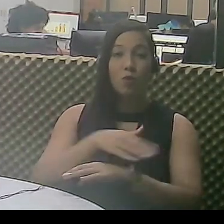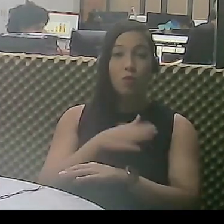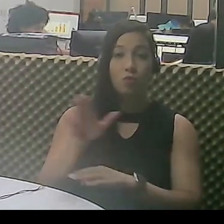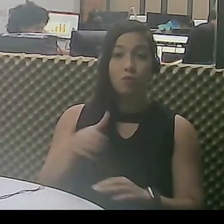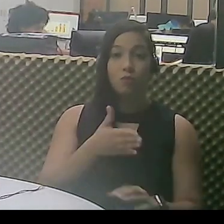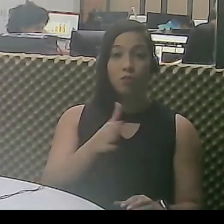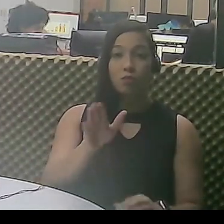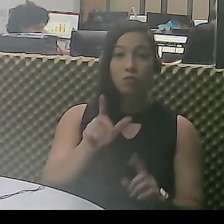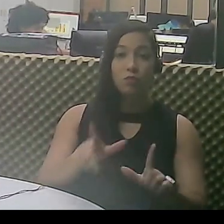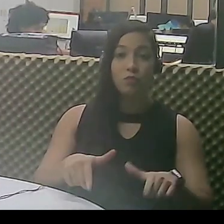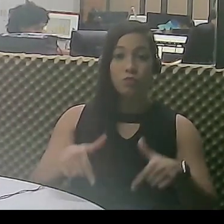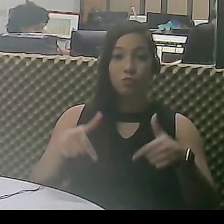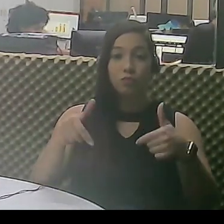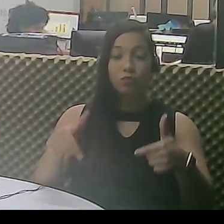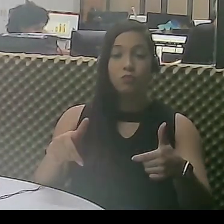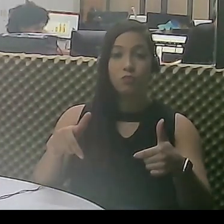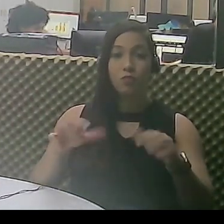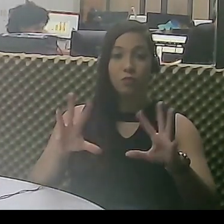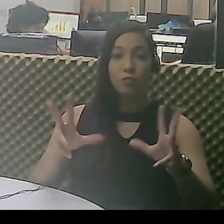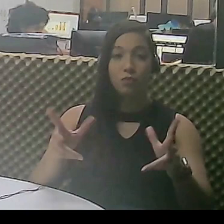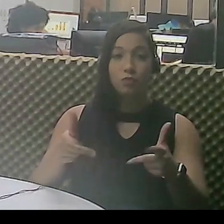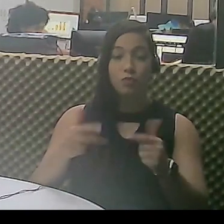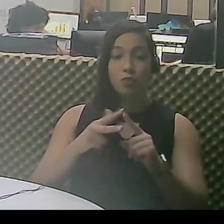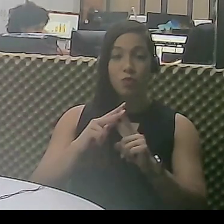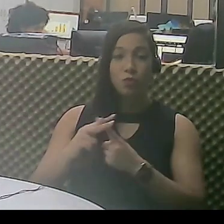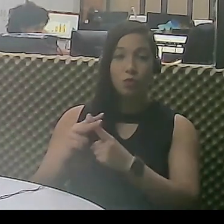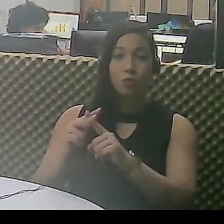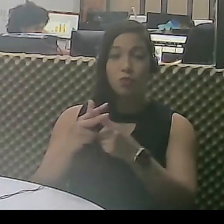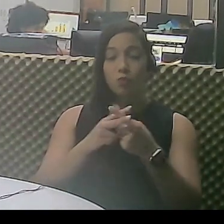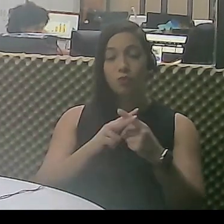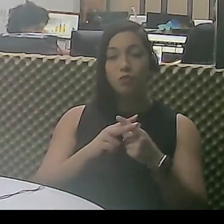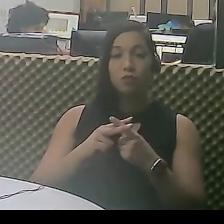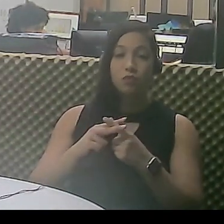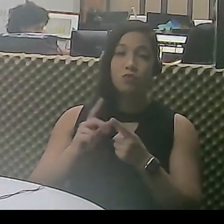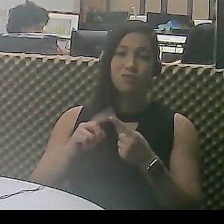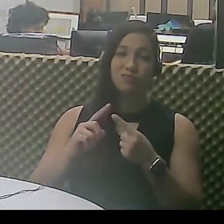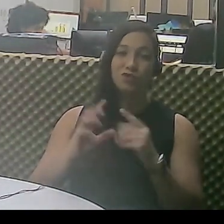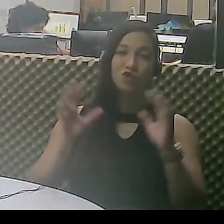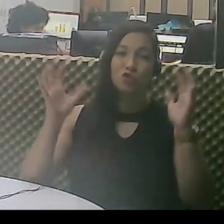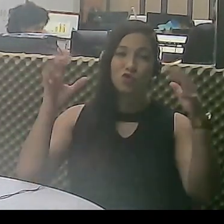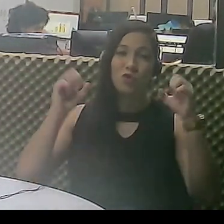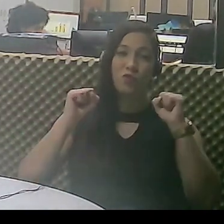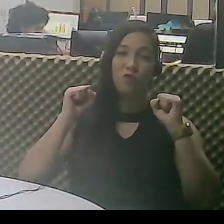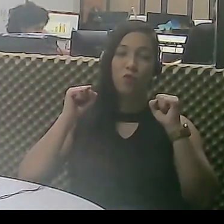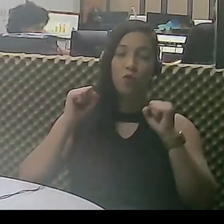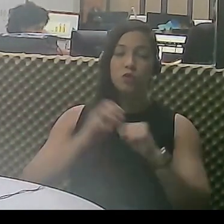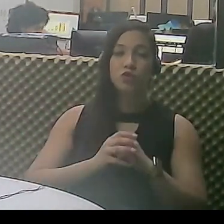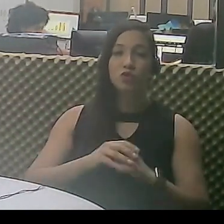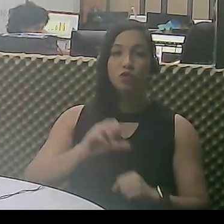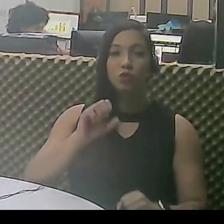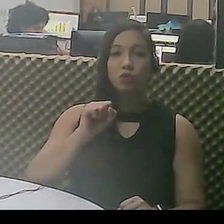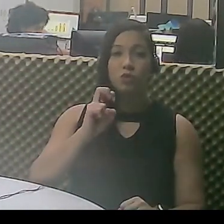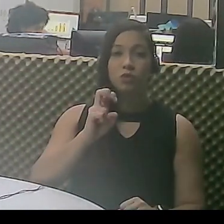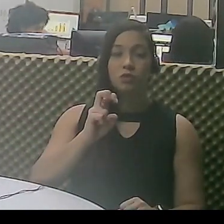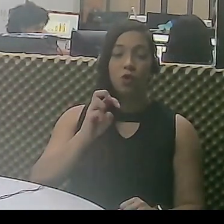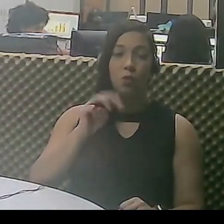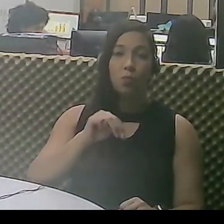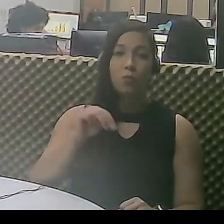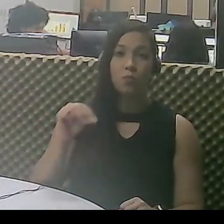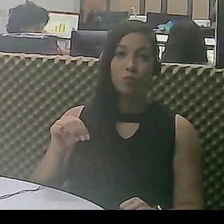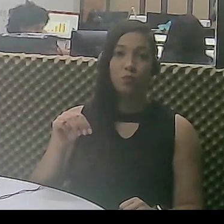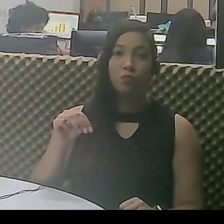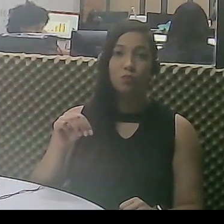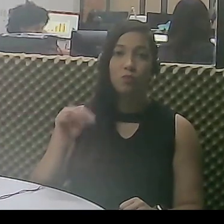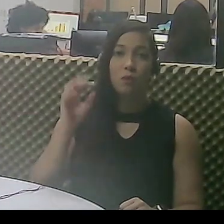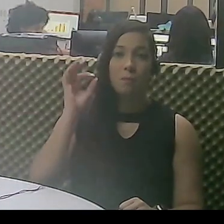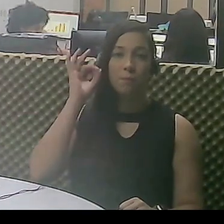atuando em diversas frentes para recuperar os danos causados pela precipitação, que chegou a 85 milímetros em